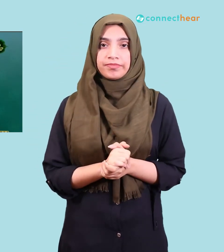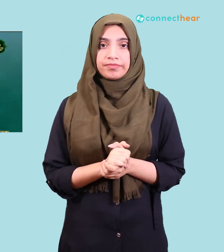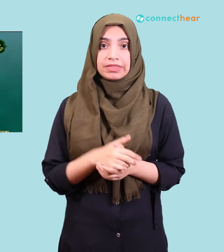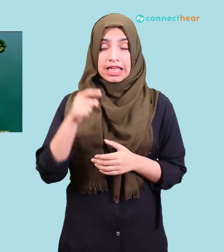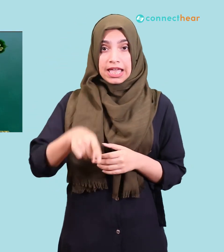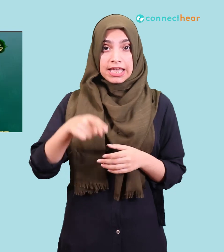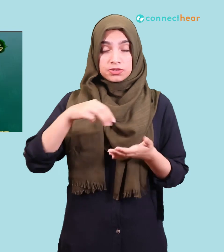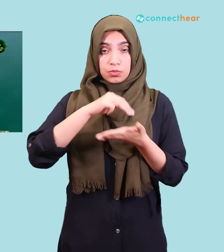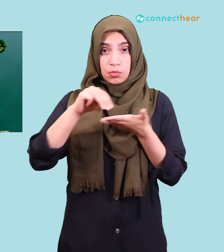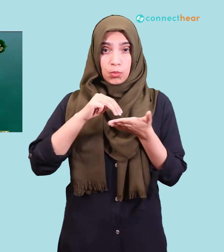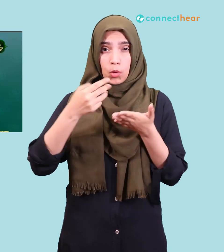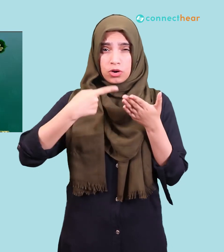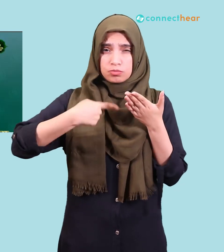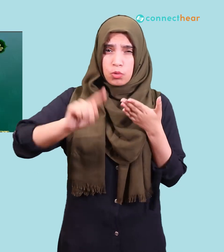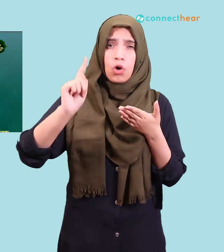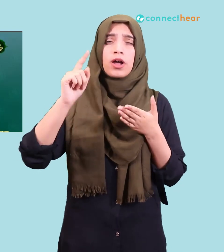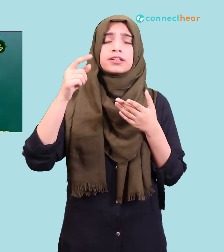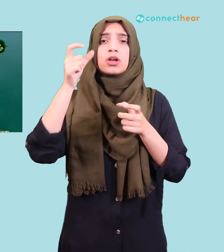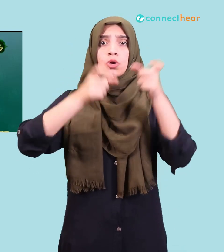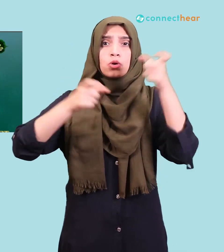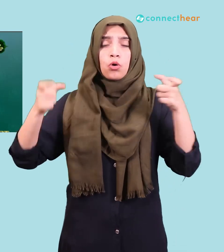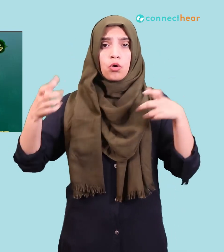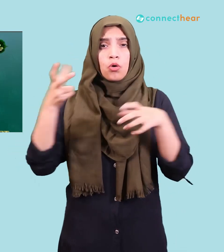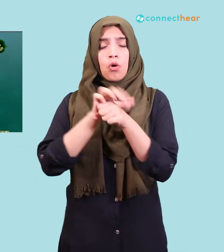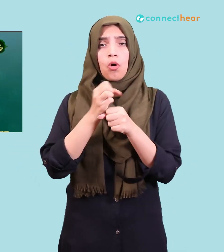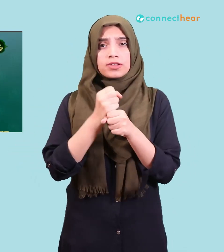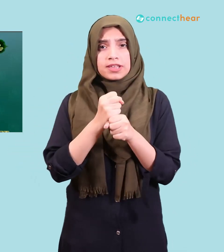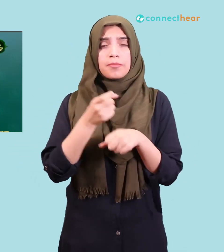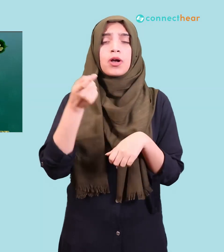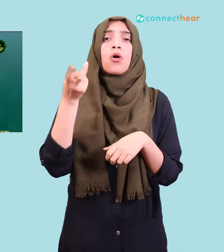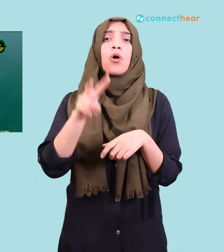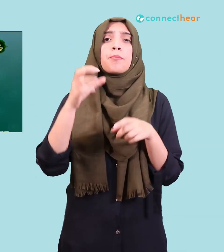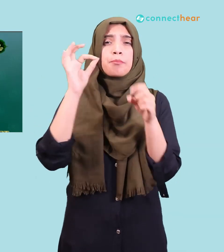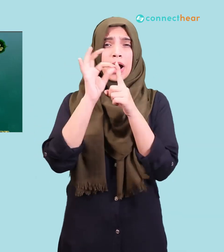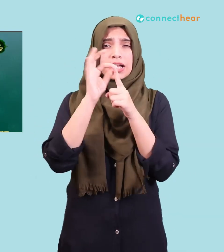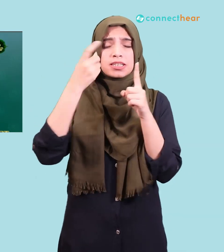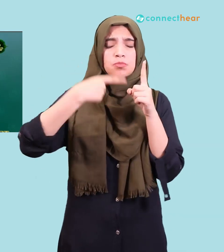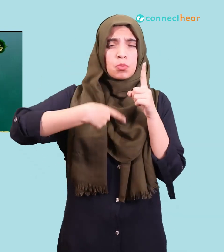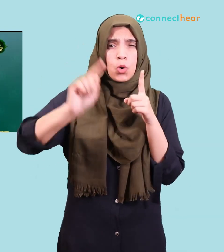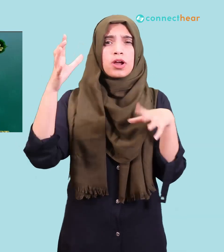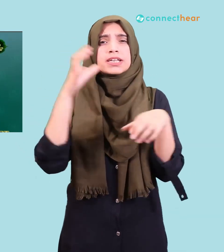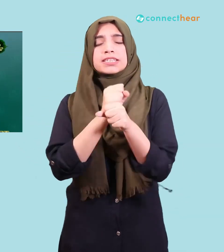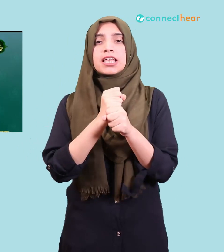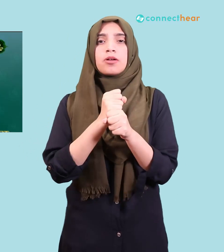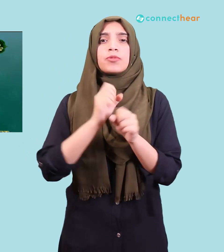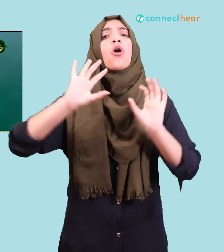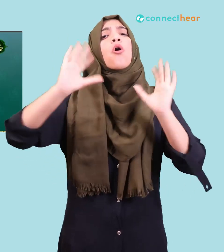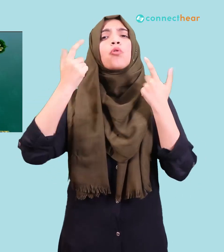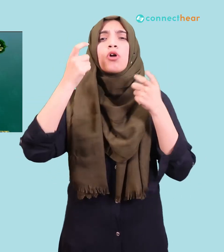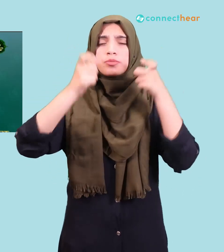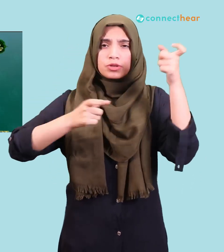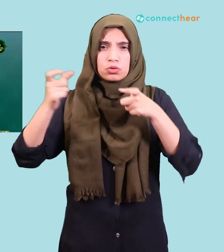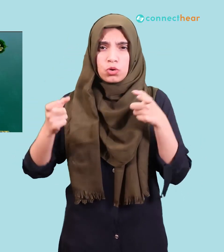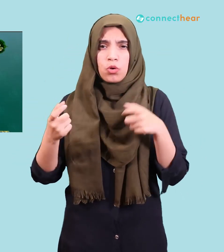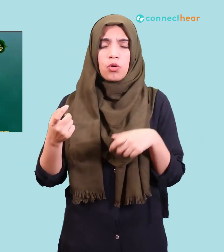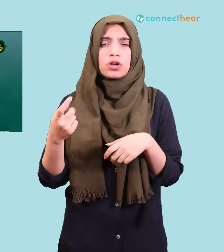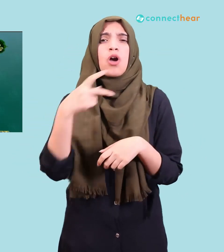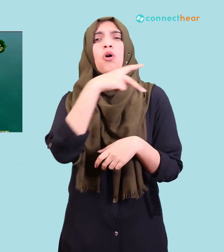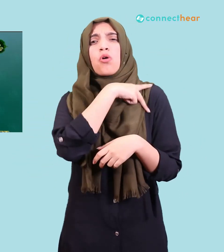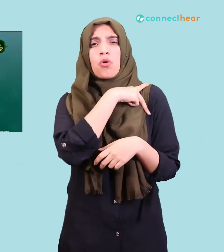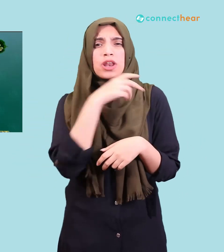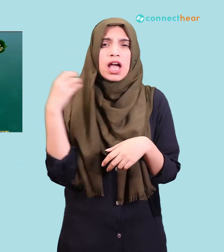हैं, और मैं सारा पाकिस्तान फिरा हूँ, चाहे वो गुनाहगार हों, चाहे वो अपने दीन पे सही माने पे